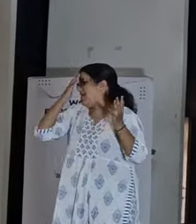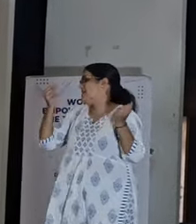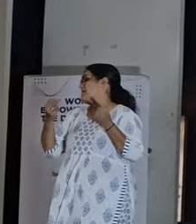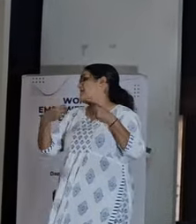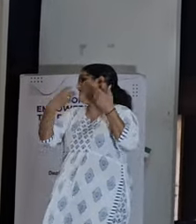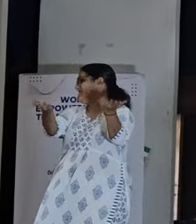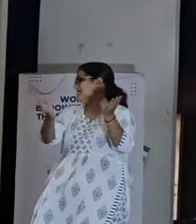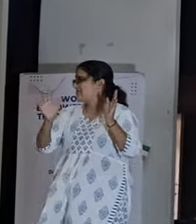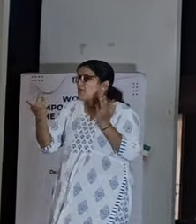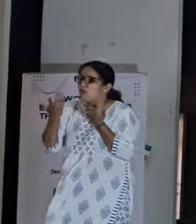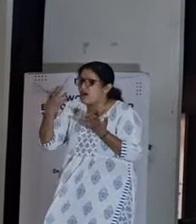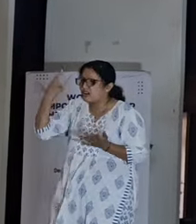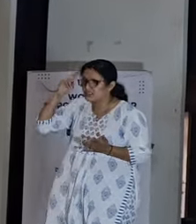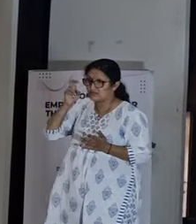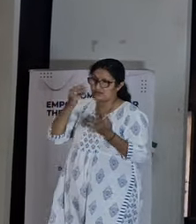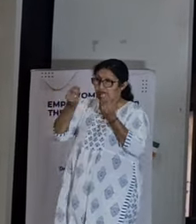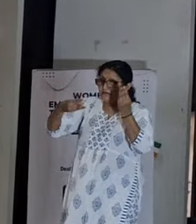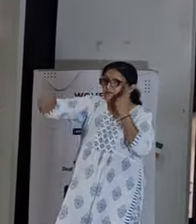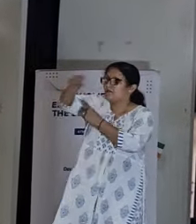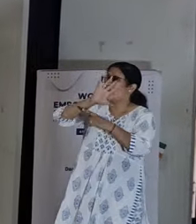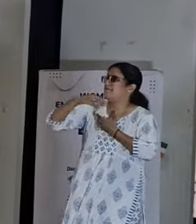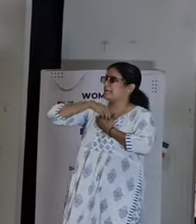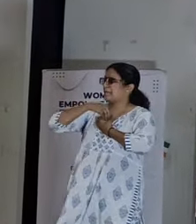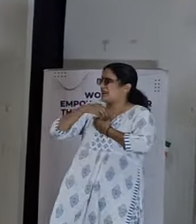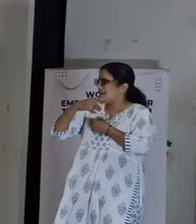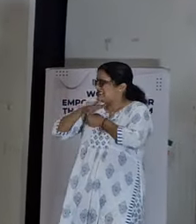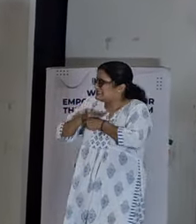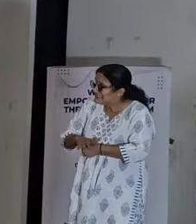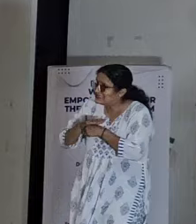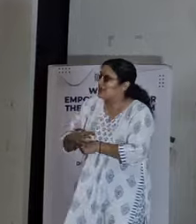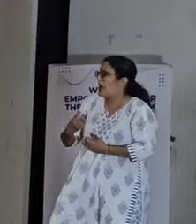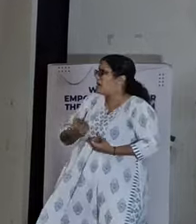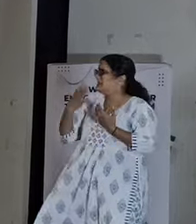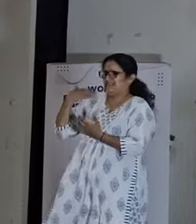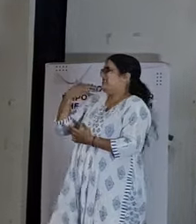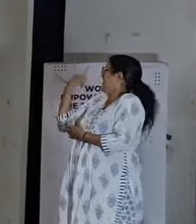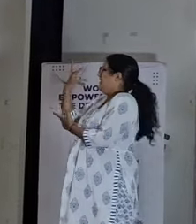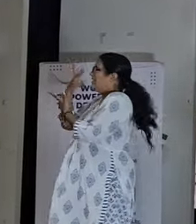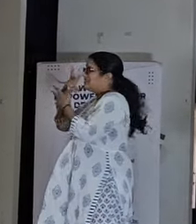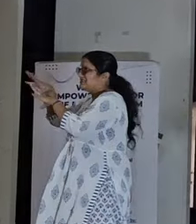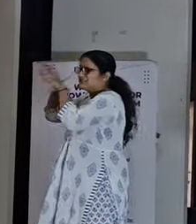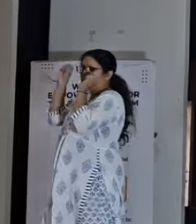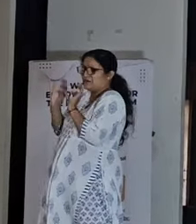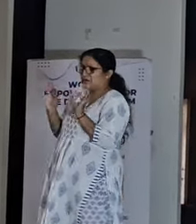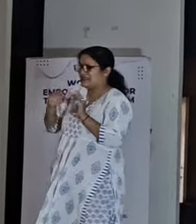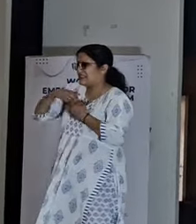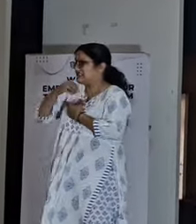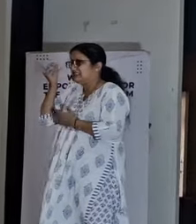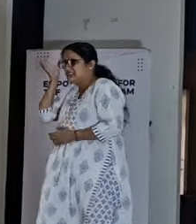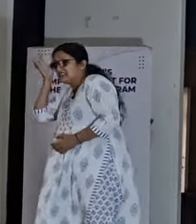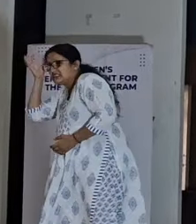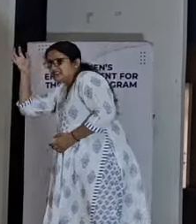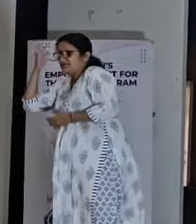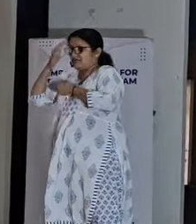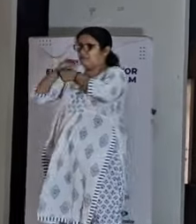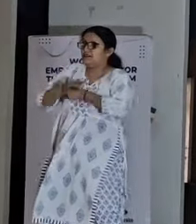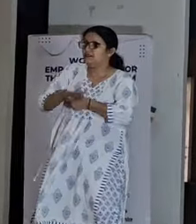आप ऐसे मतलब अशर लोगों से बात कर सकते हैं और डेफ लोगों को ऐसे आप कम्फर्ट फील करा सकते हैं डेफ अशर में। समटाइम्स क्या होता है वो